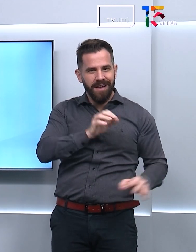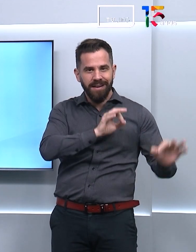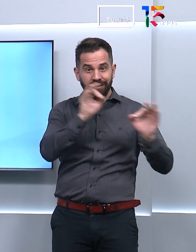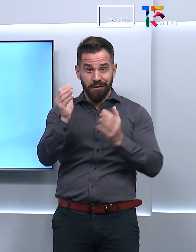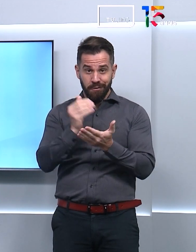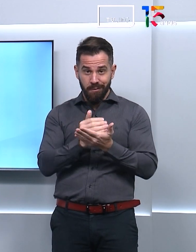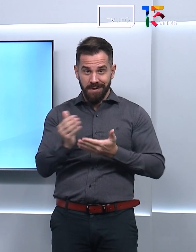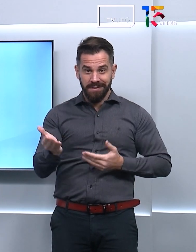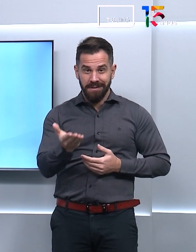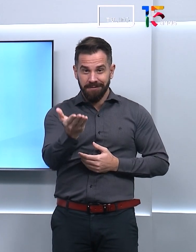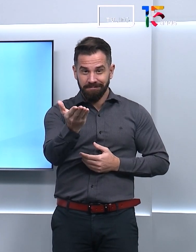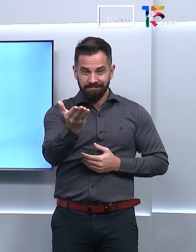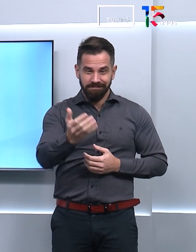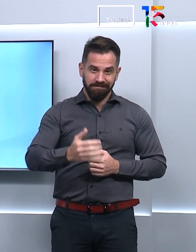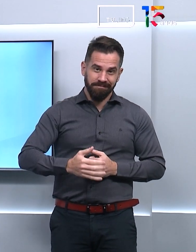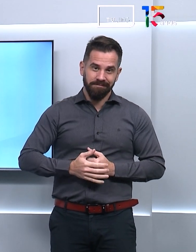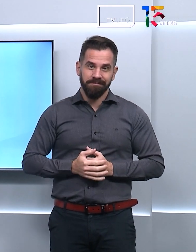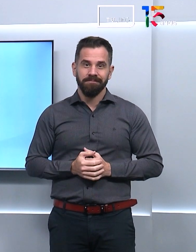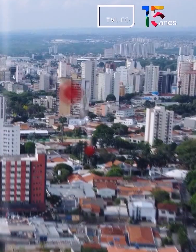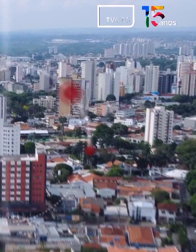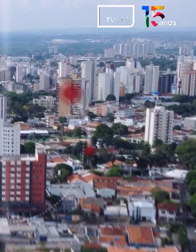o programa já está no ar.